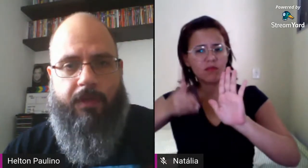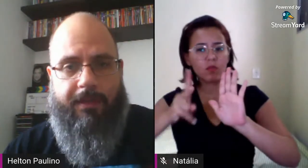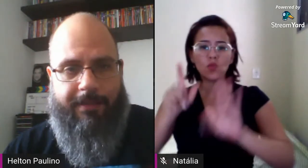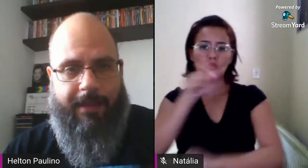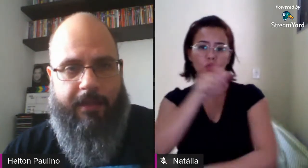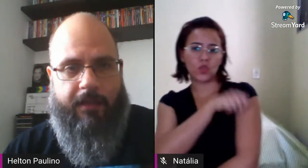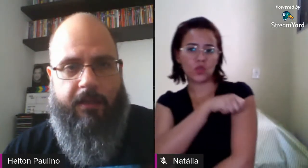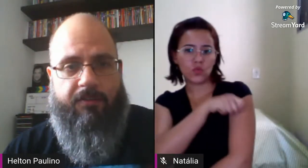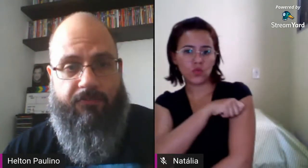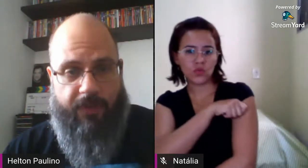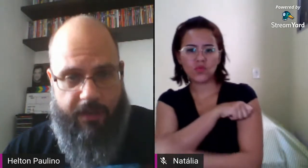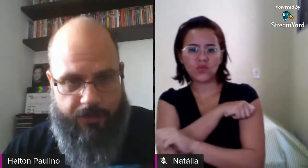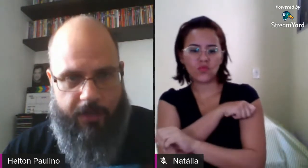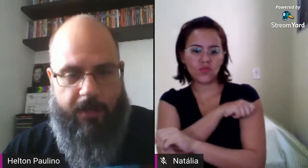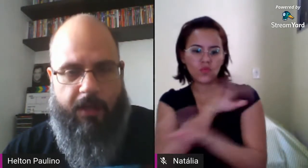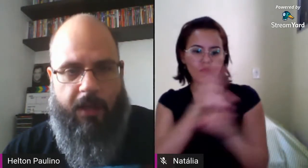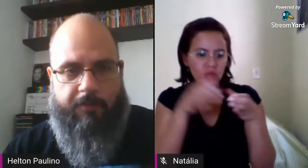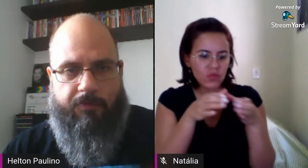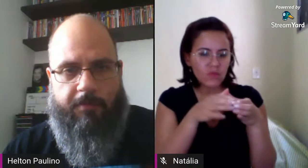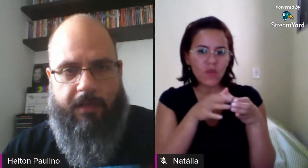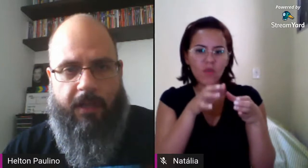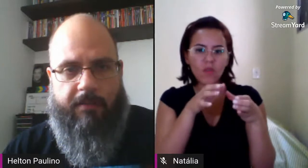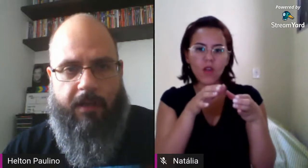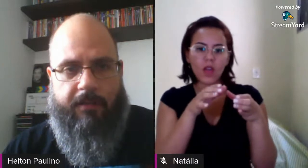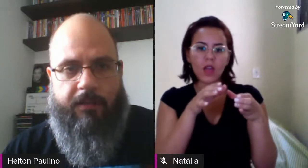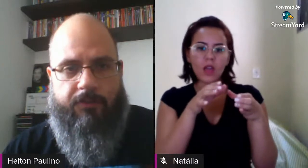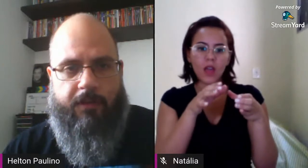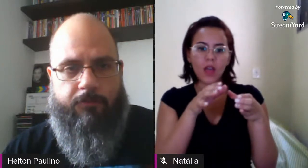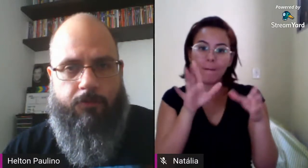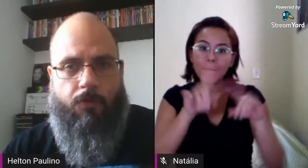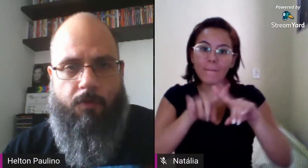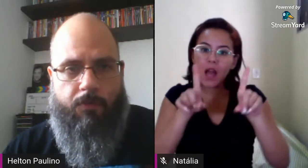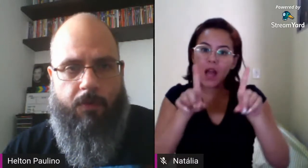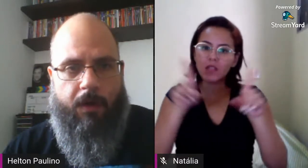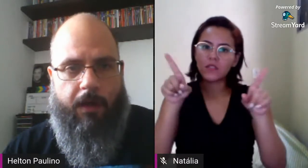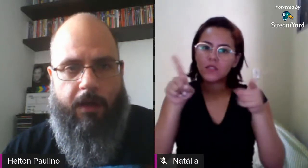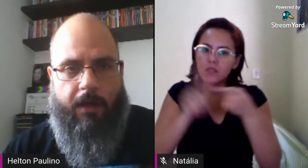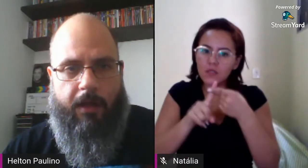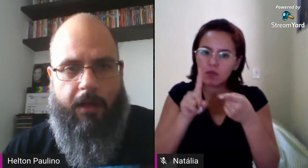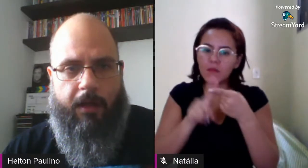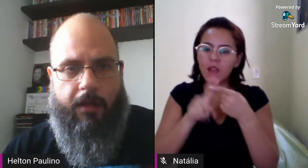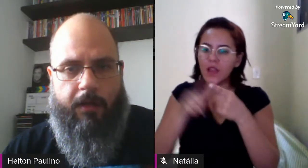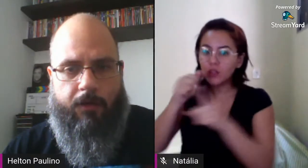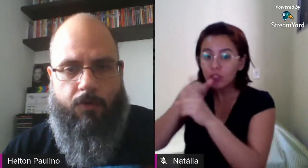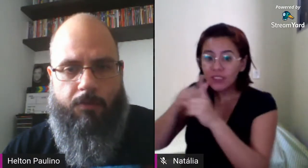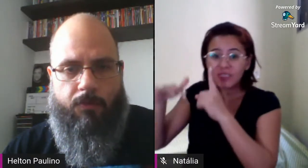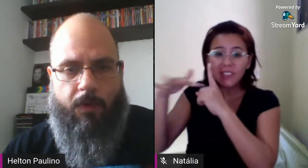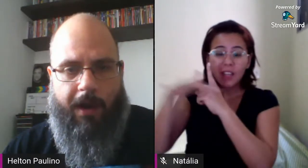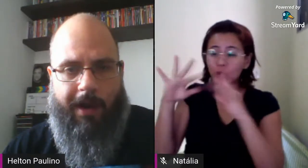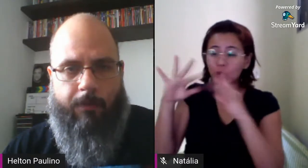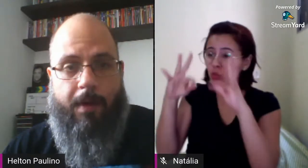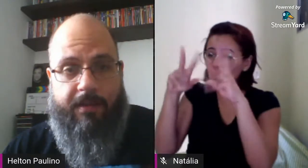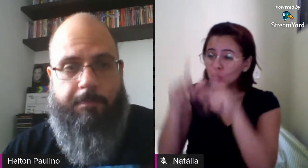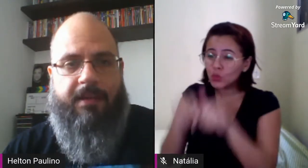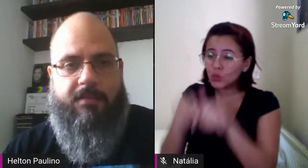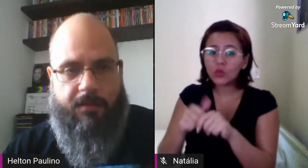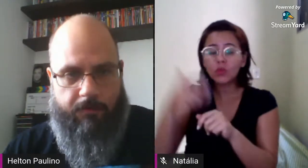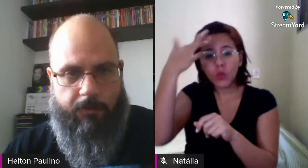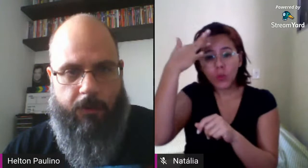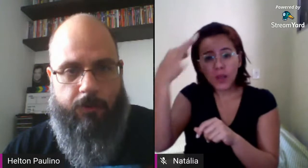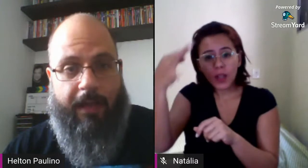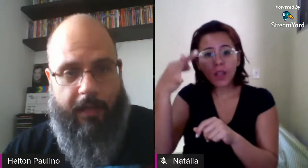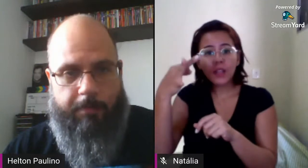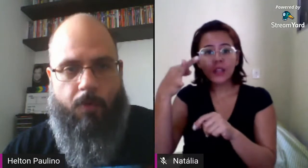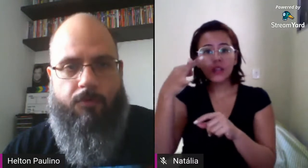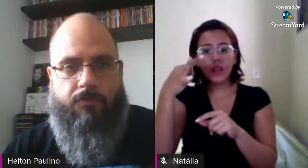civil entenda, veja as possibilidades artísticas como, como uma